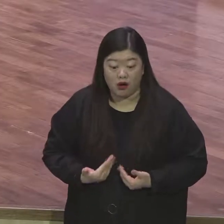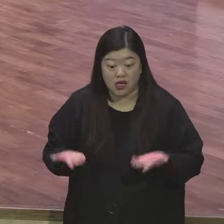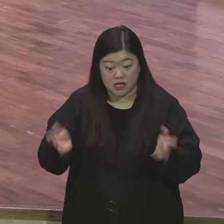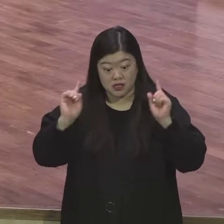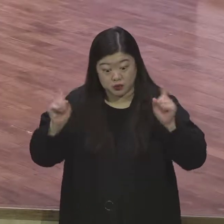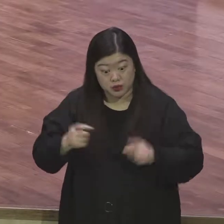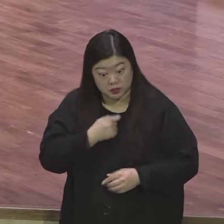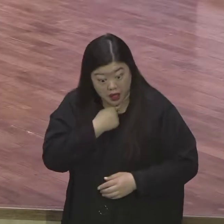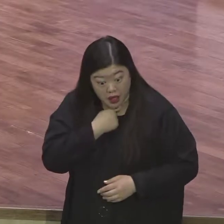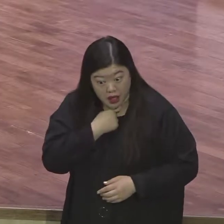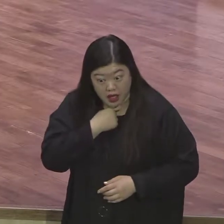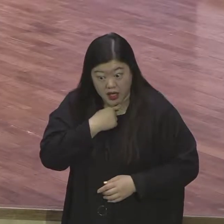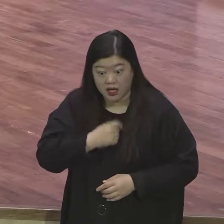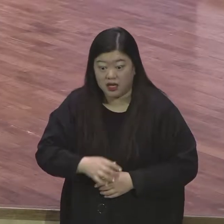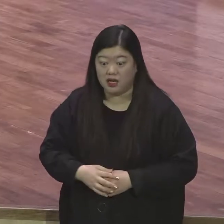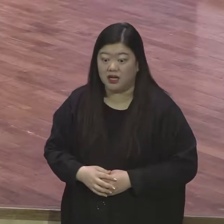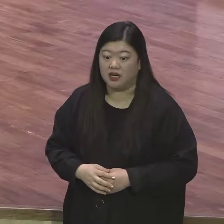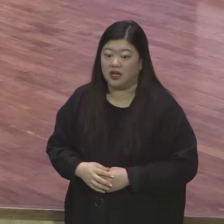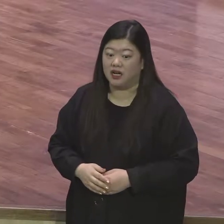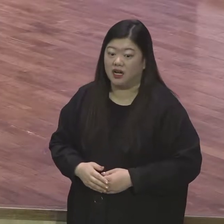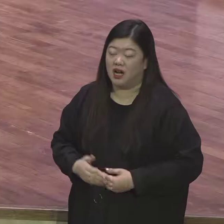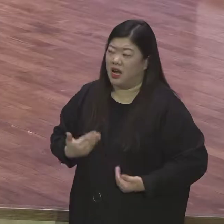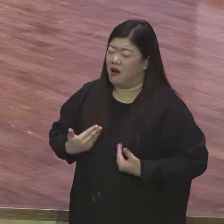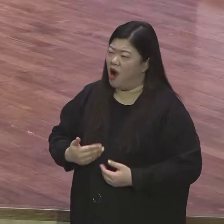저 응급실 이분 한번 시켜놓을까? 그냥